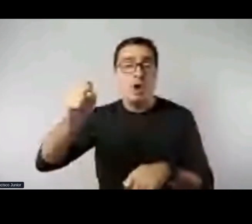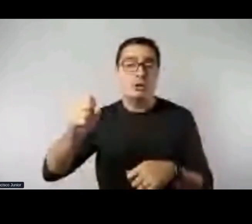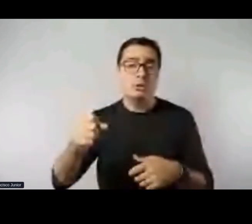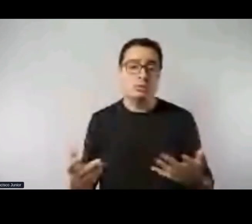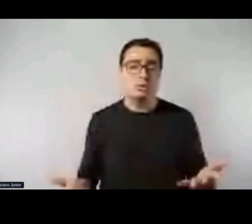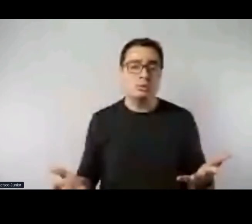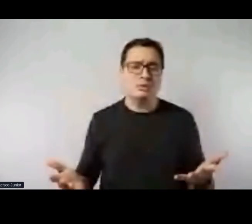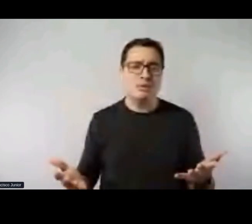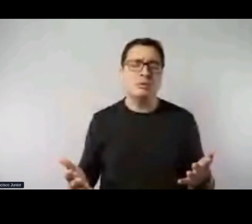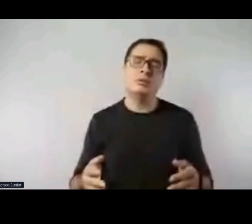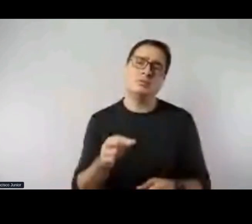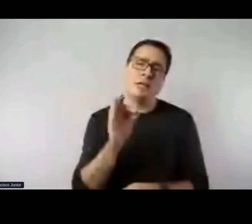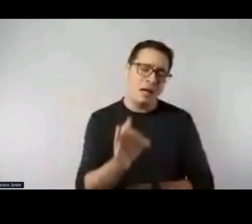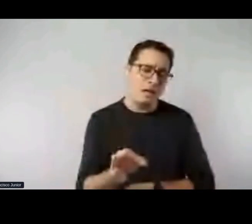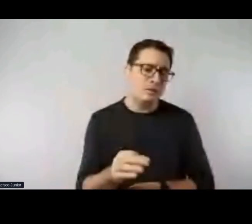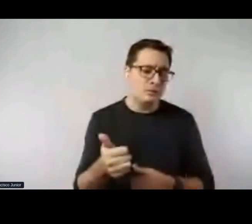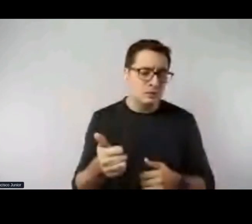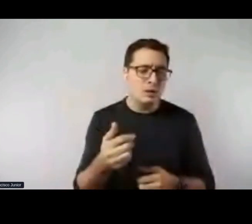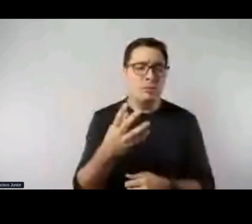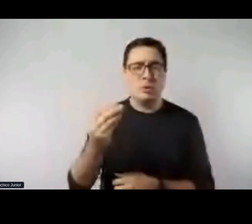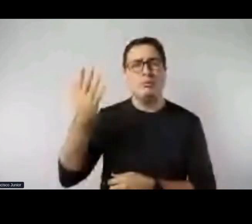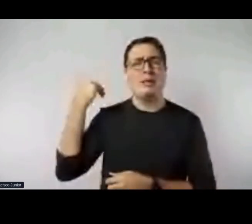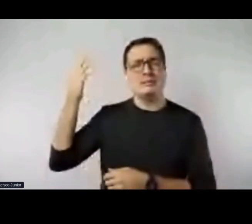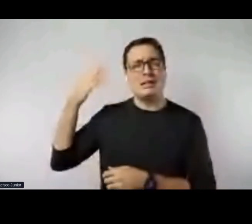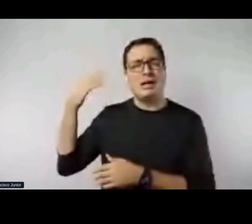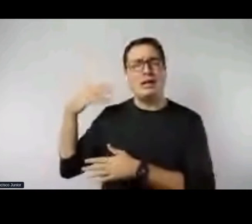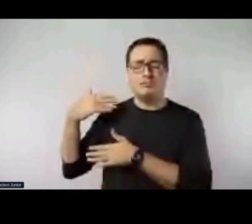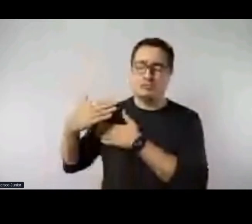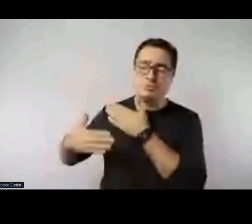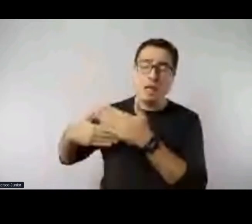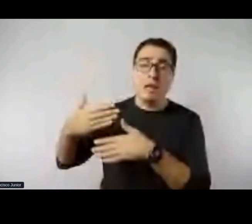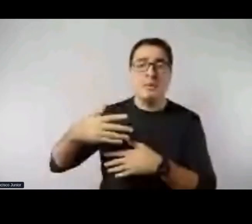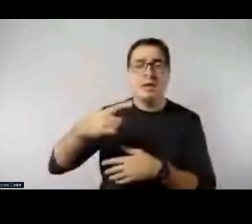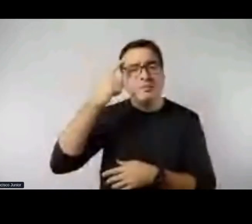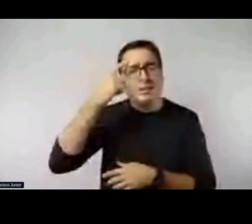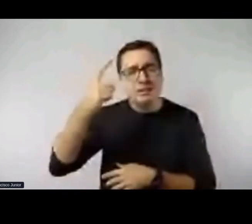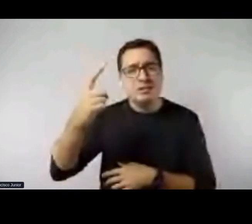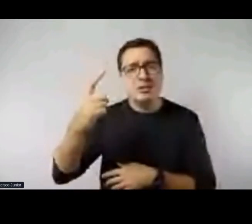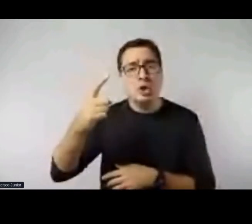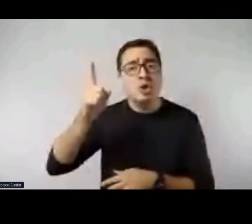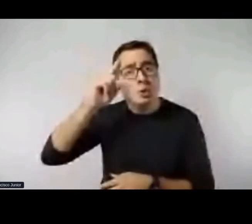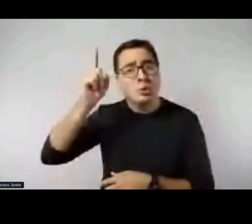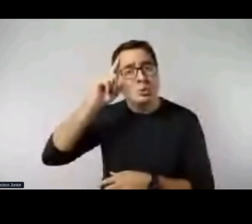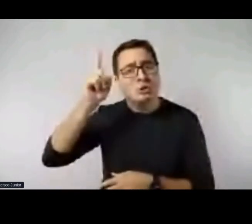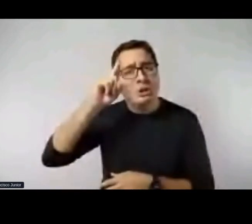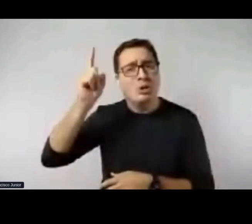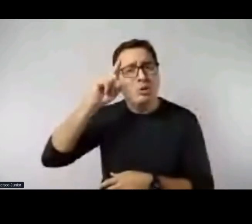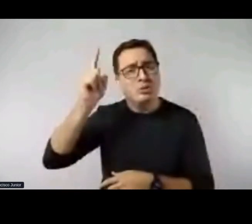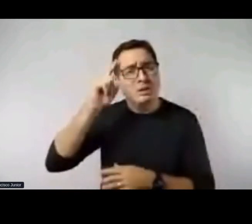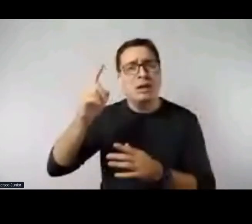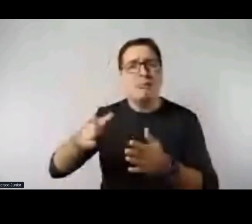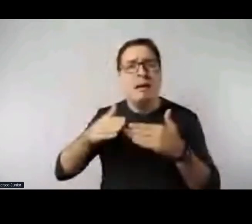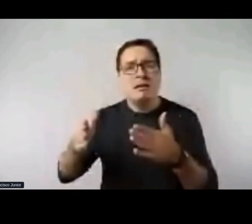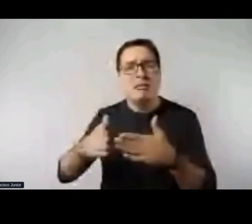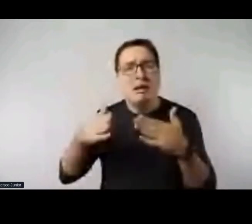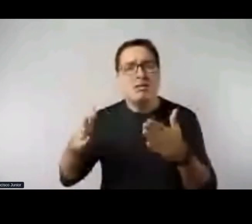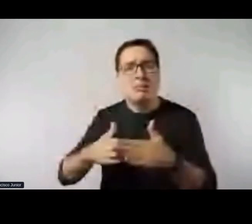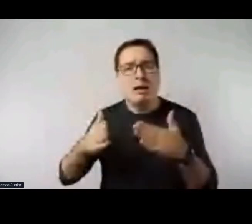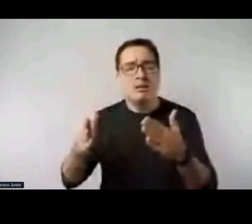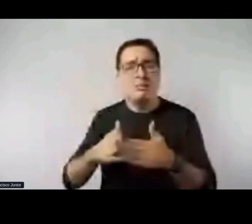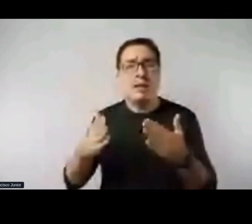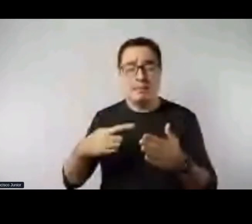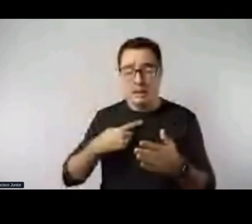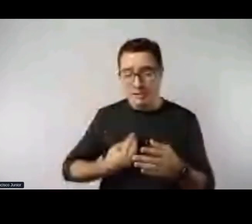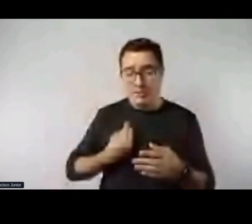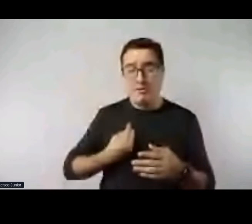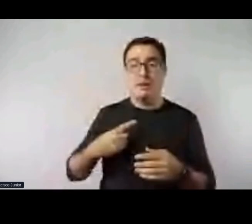Mas está certo, muita coisa vem lá de trás ainda, só que imagina, todo dia a gente pedindo para existir